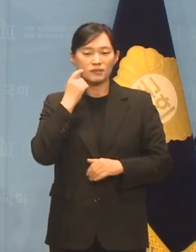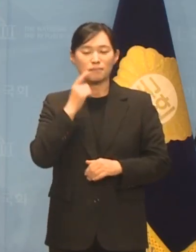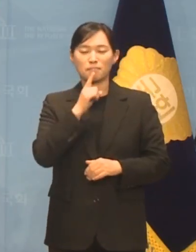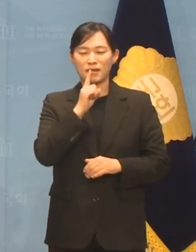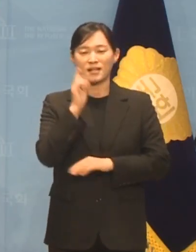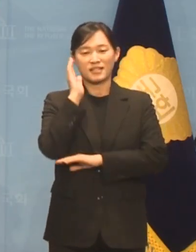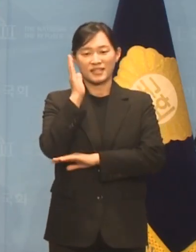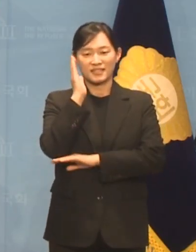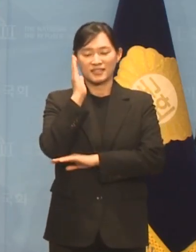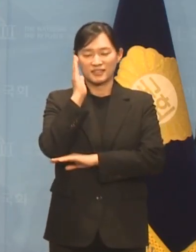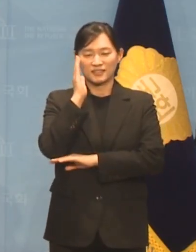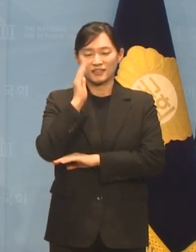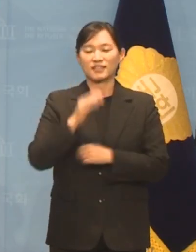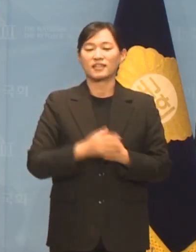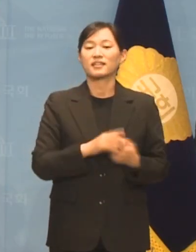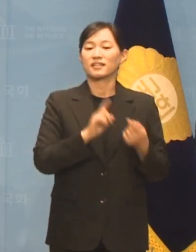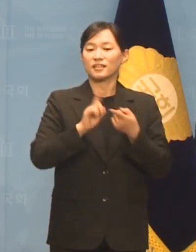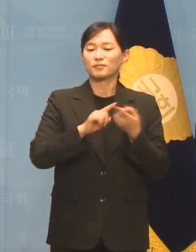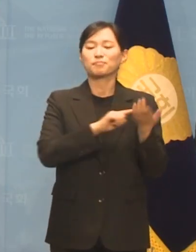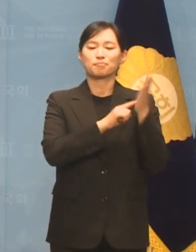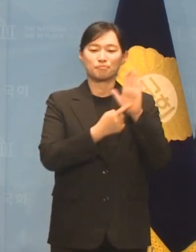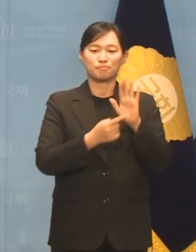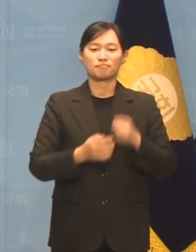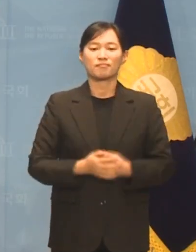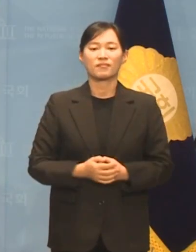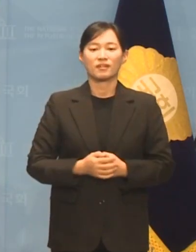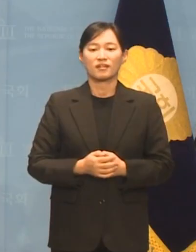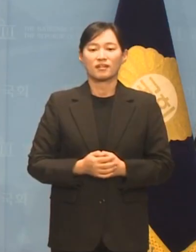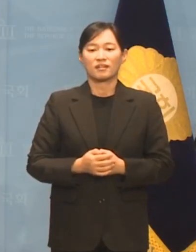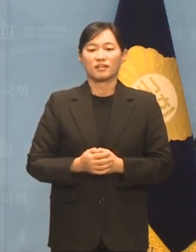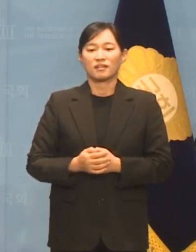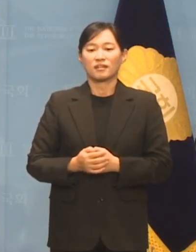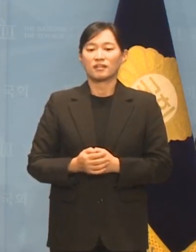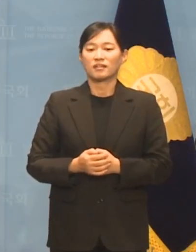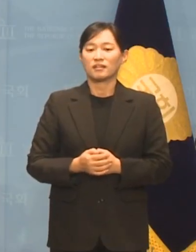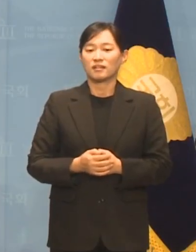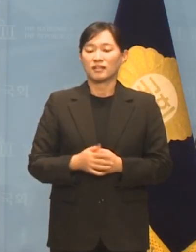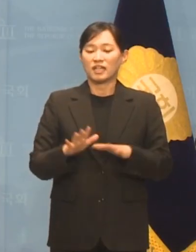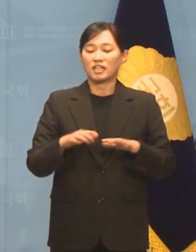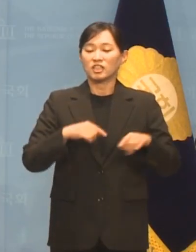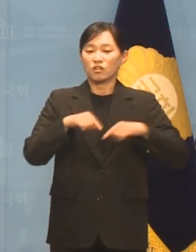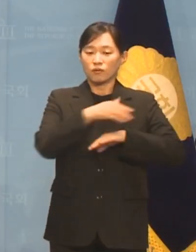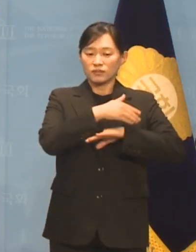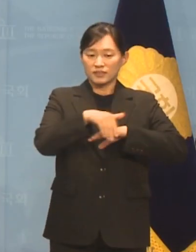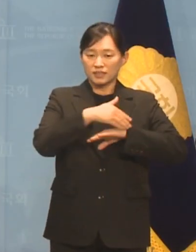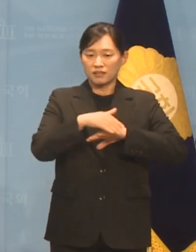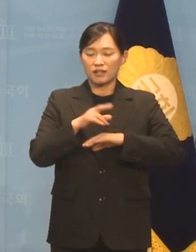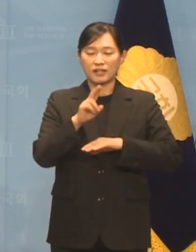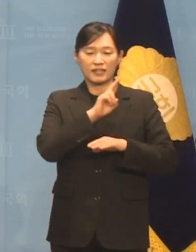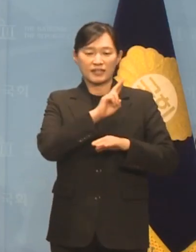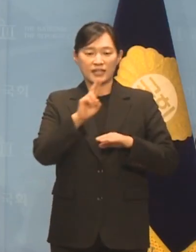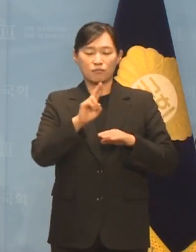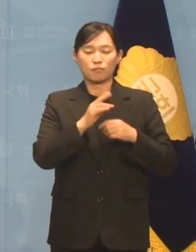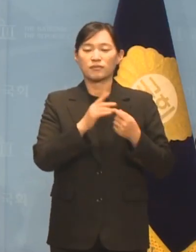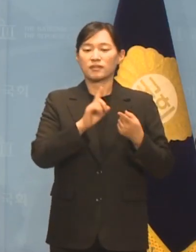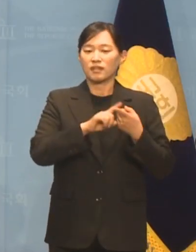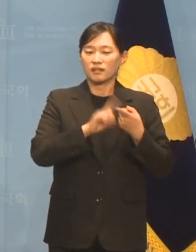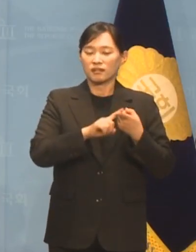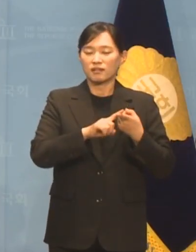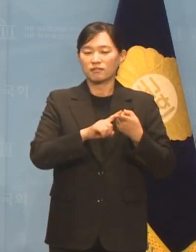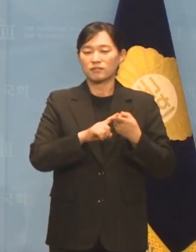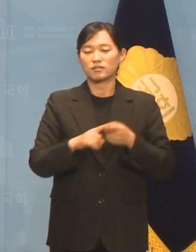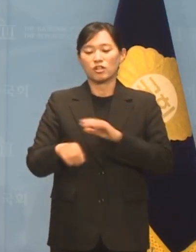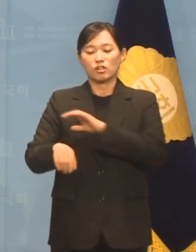시리즈를 이어서 발표를 하겠습니다. 이재명 대표의 정책 대담 및 야권 지지율 상승으로 인해서